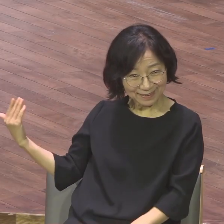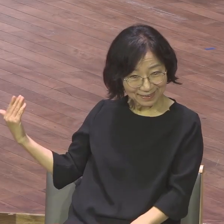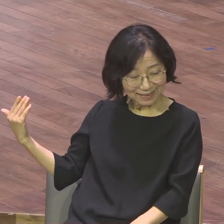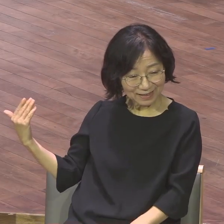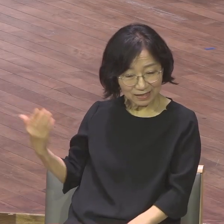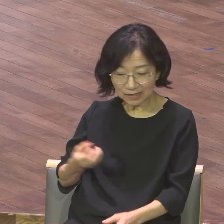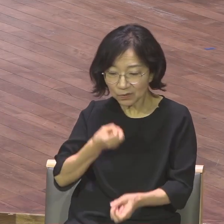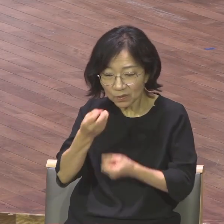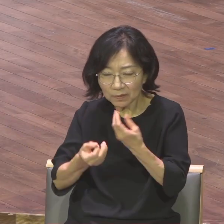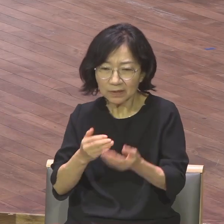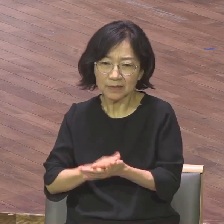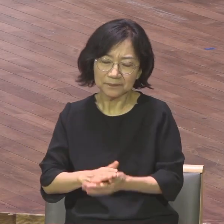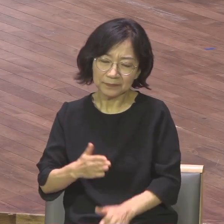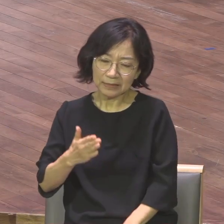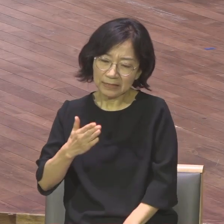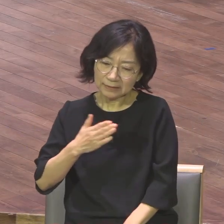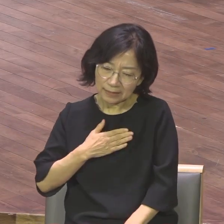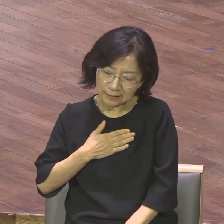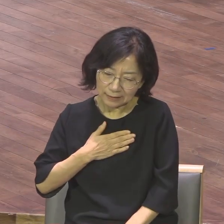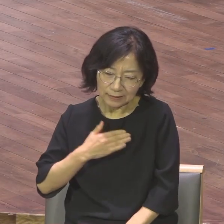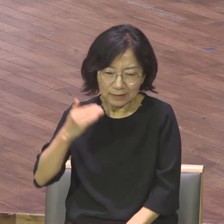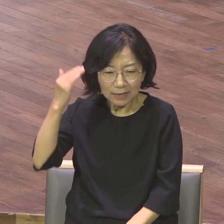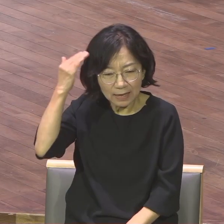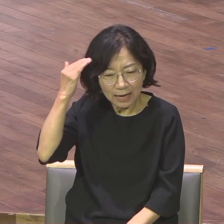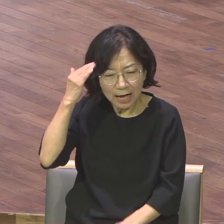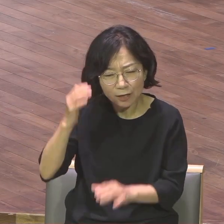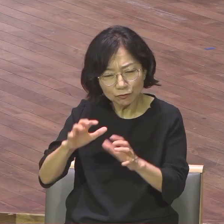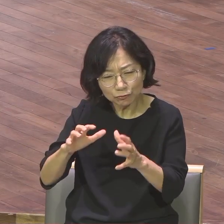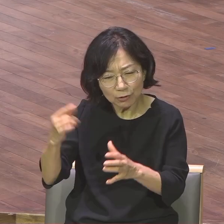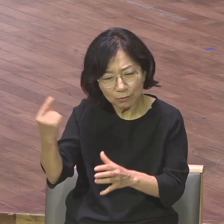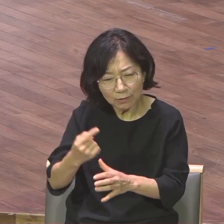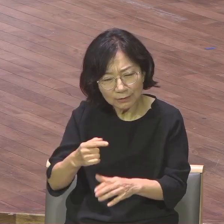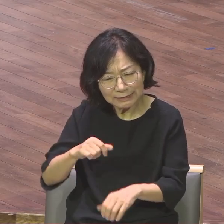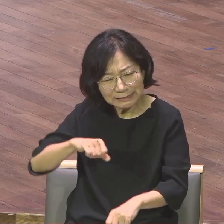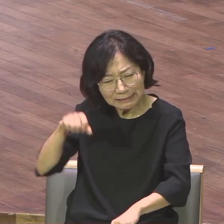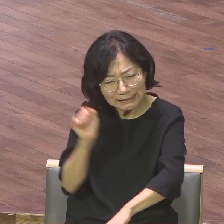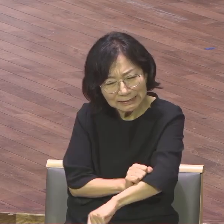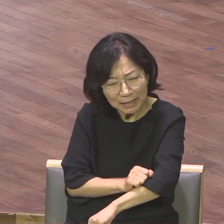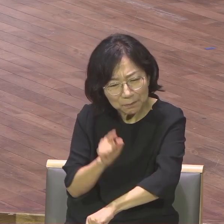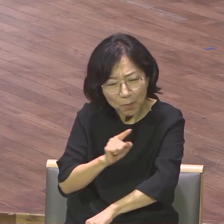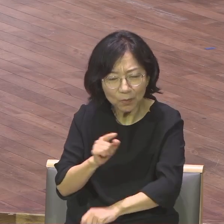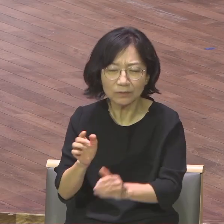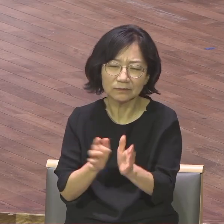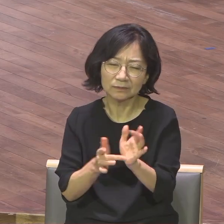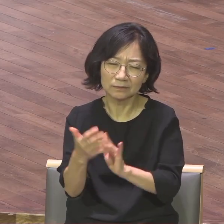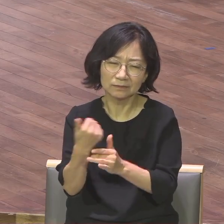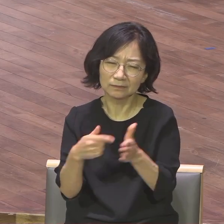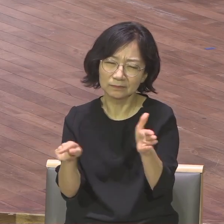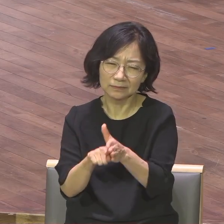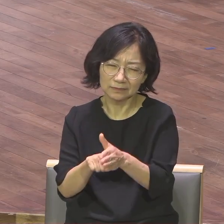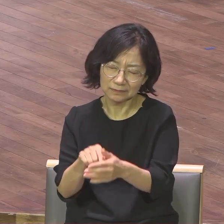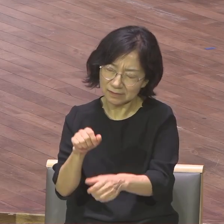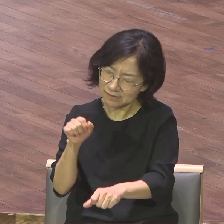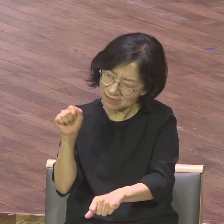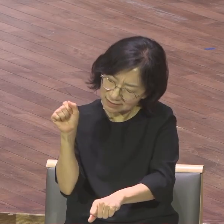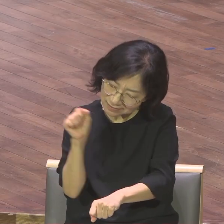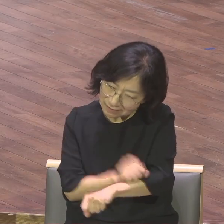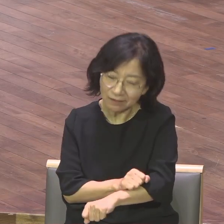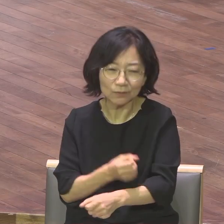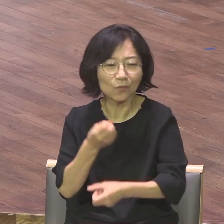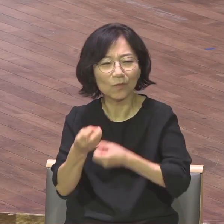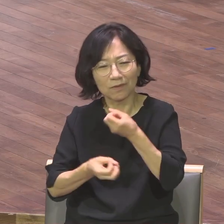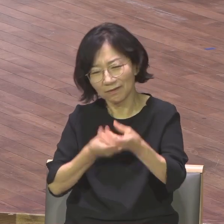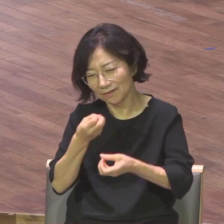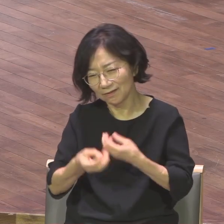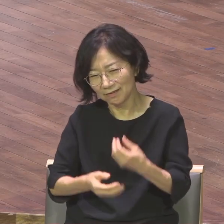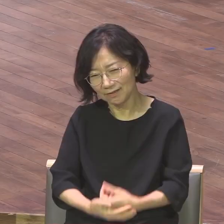고백하잖아요. 내가 이곳에 이 남한에 와서 제일 잘한 거 예수 믿은 거. 맞지요? 아니, 북한 살든